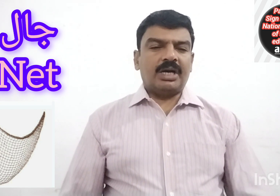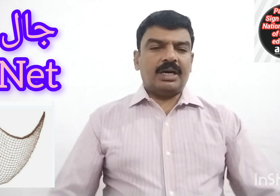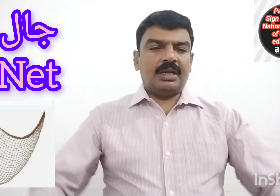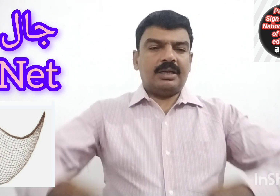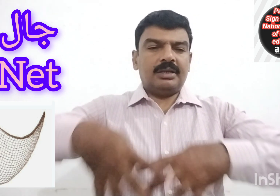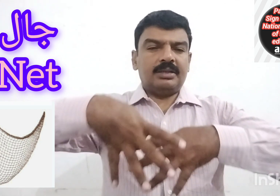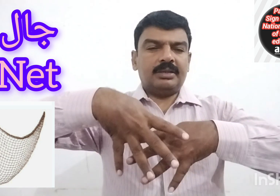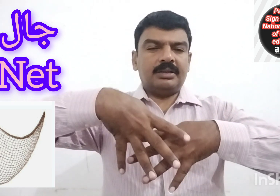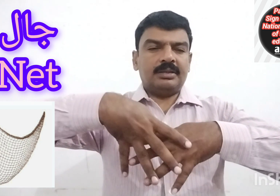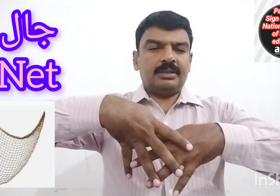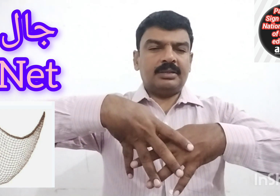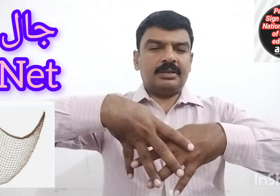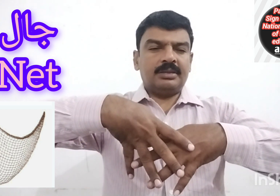जाल,